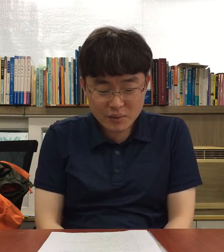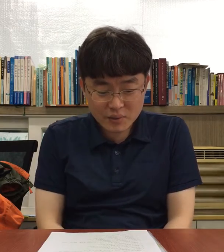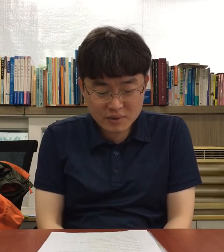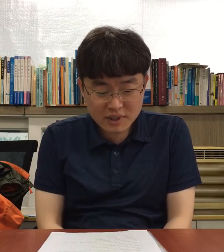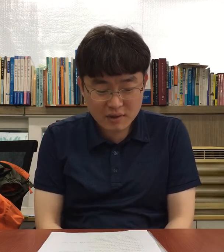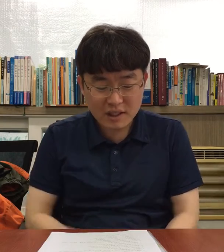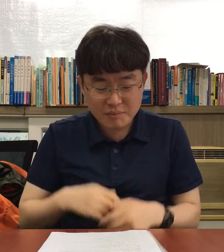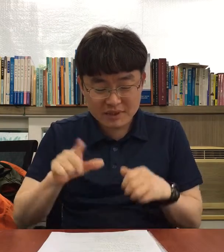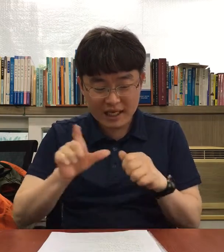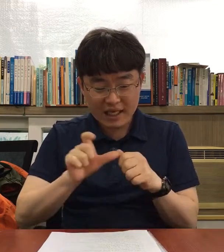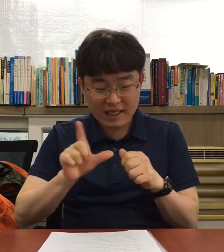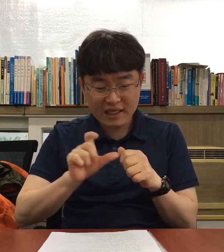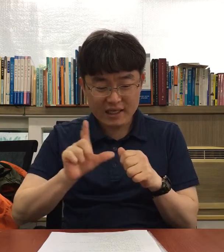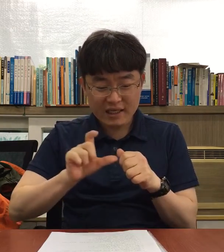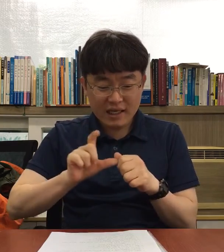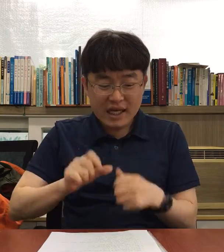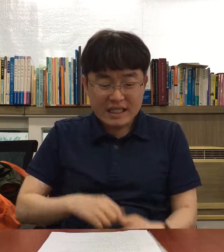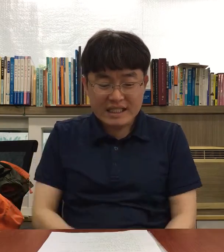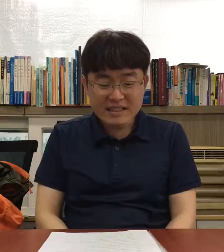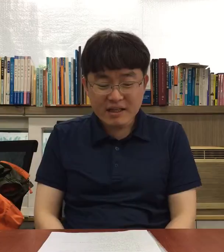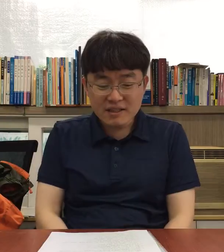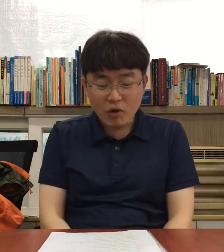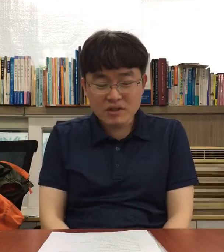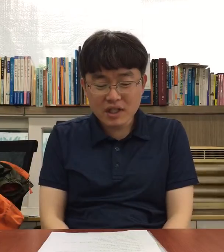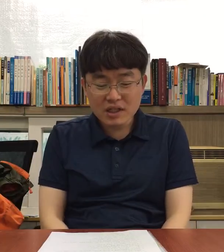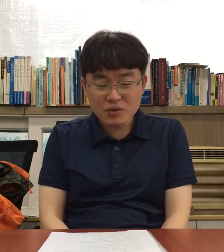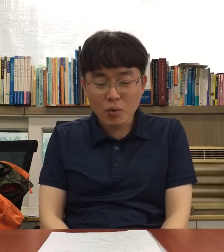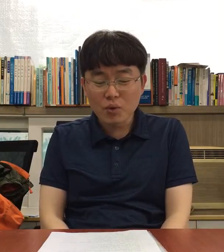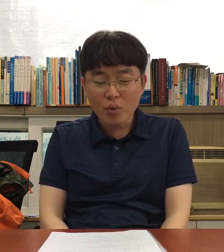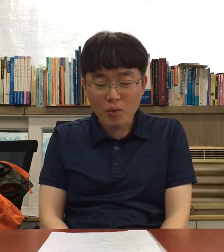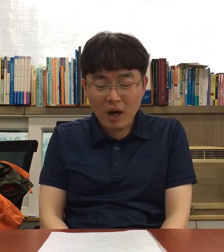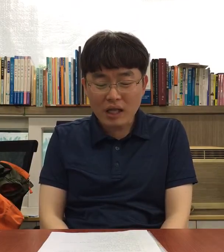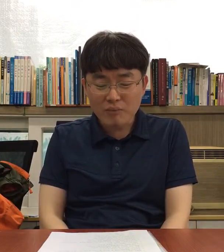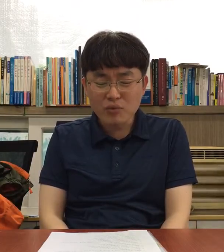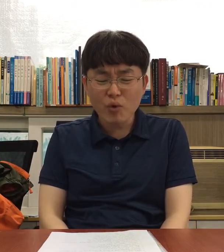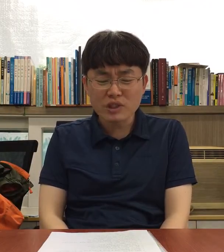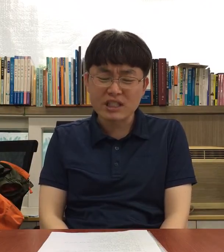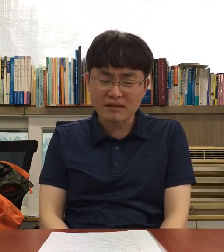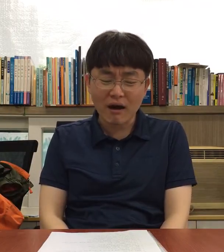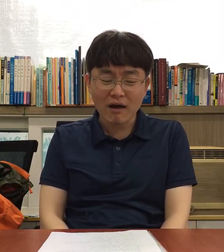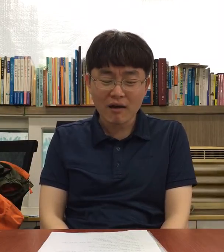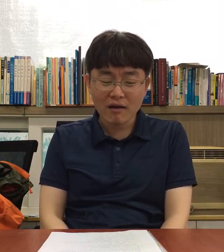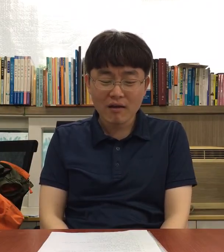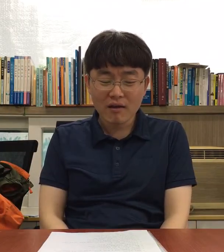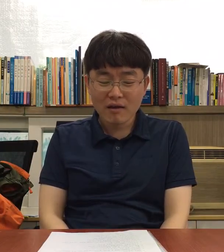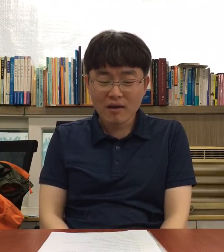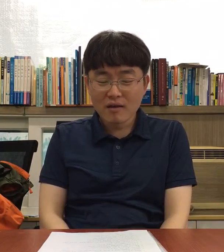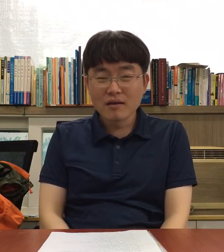그리고 이제 15번째. 인생은 언제나 좋은 곳과 나쁜 곳이 있다.